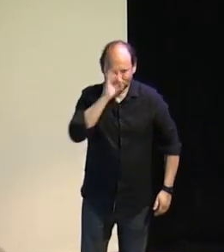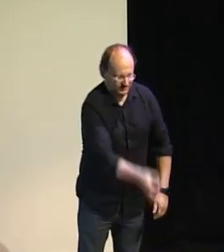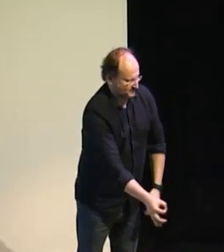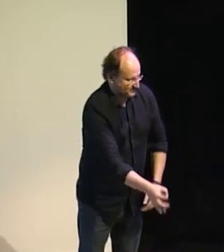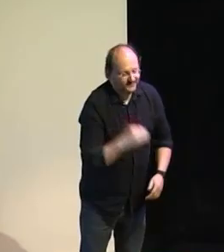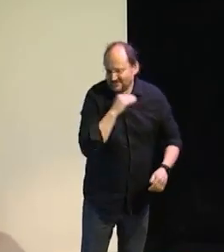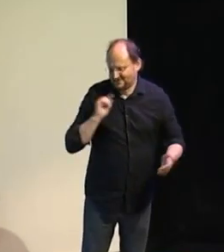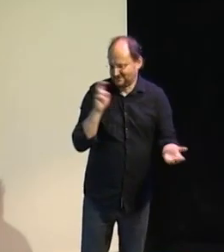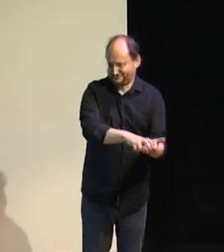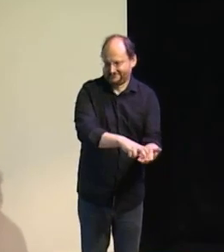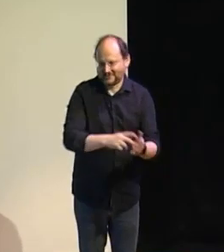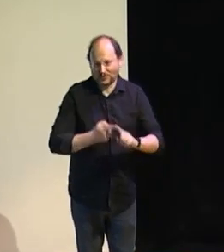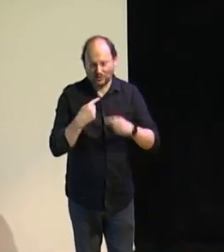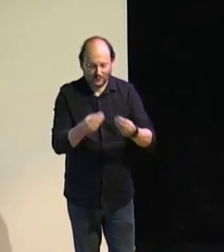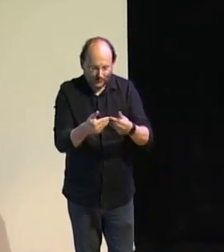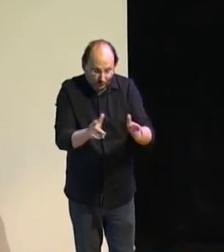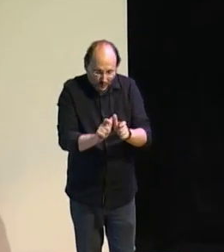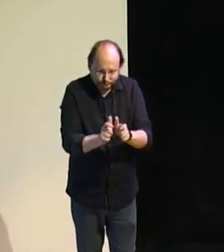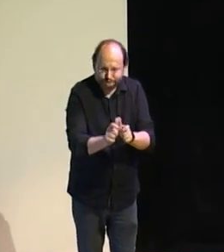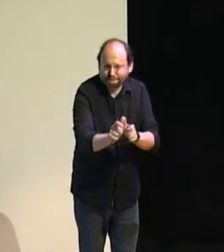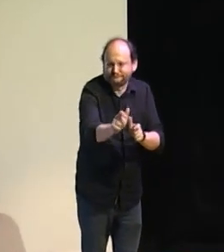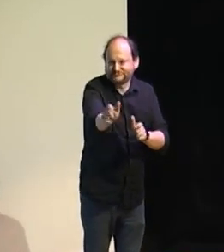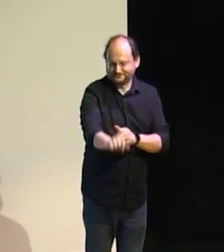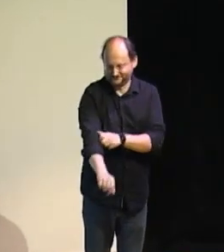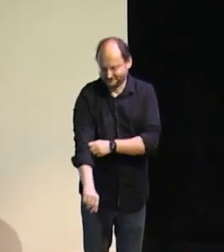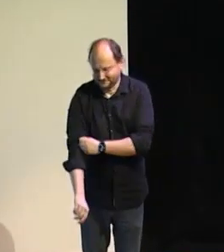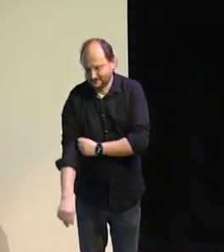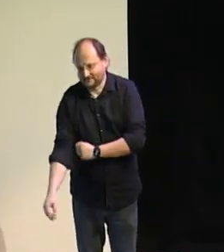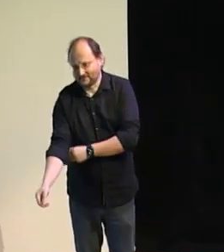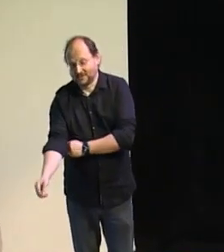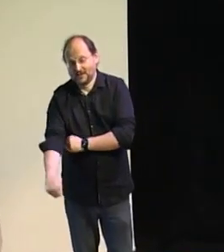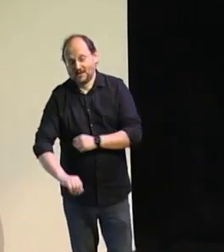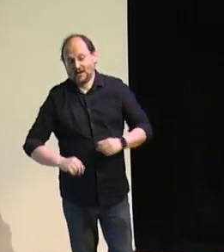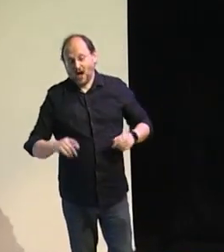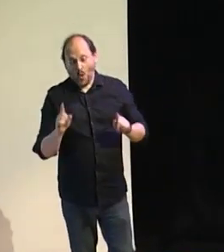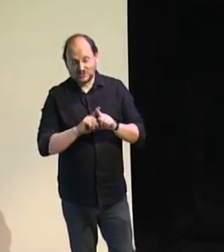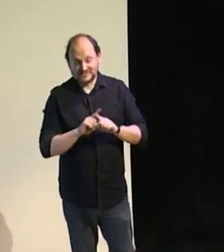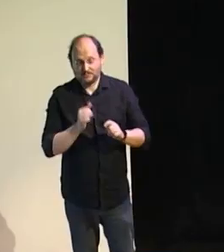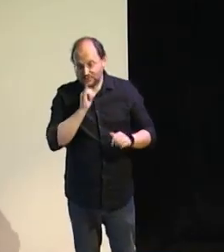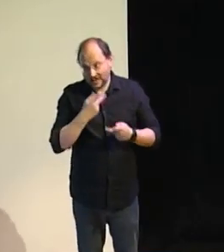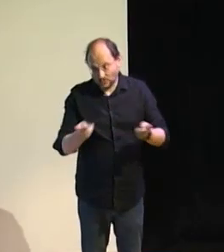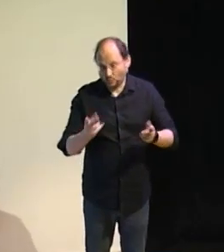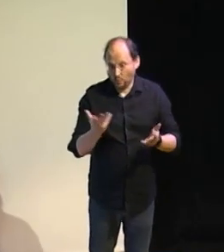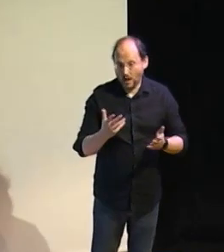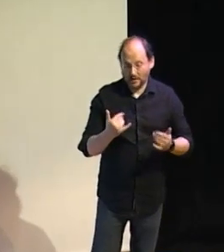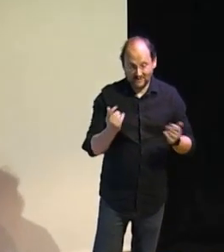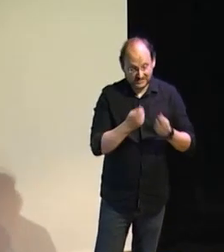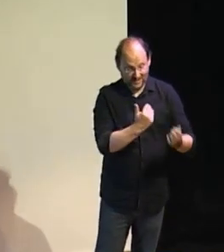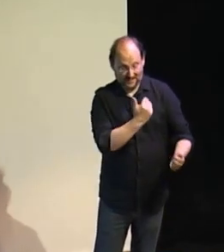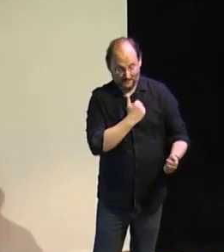y accéder. Donc là, c'est la première fois vraiment où on me demande de participer à ce genre de festival, et donc j'espère qu'il y en aura d'autres. Je souhaiterais tout d'abord